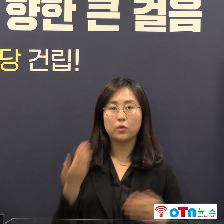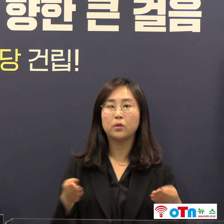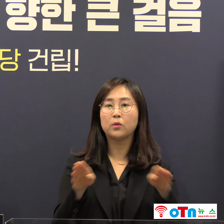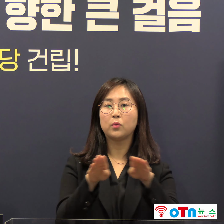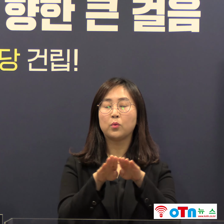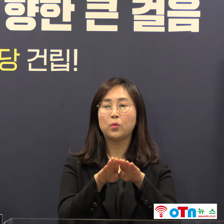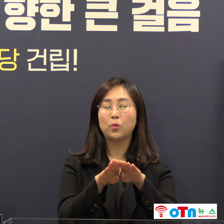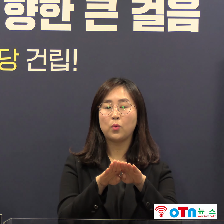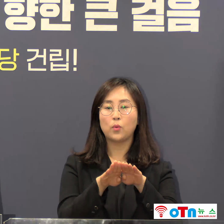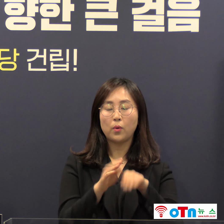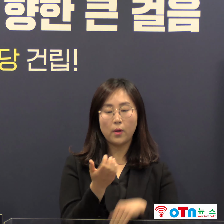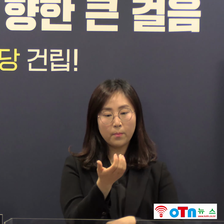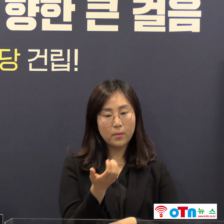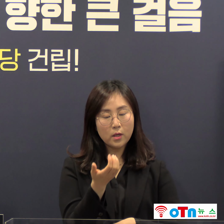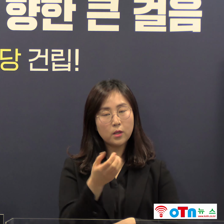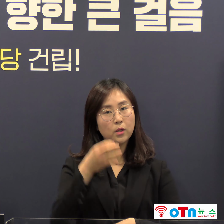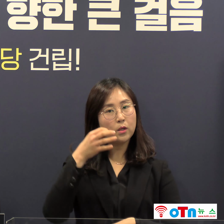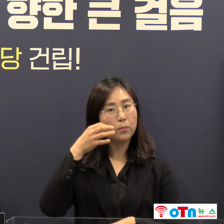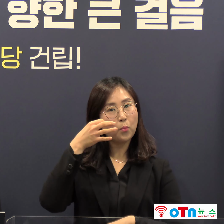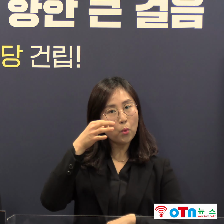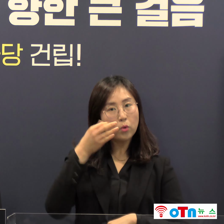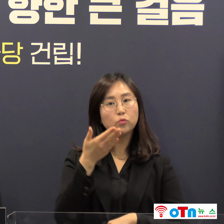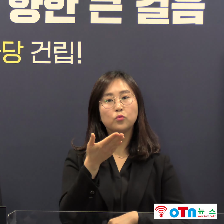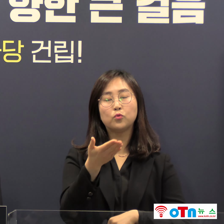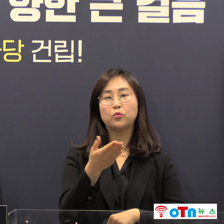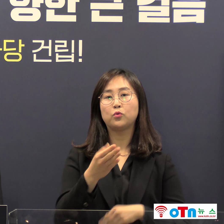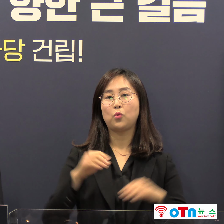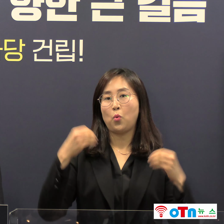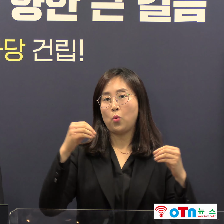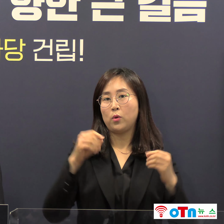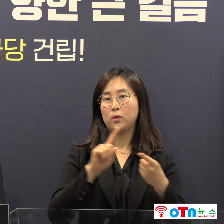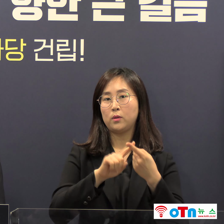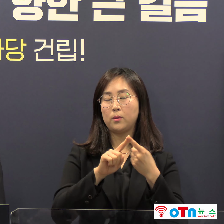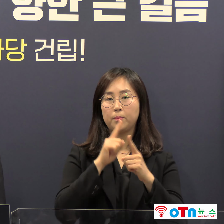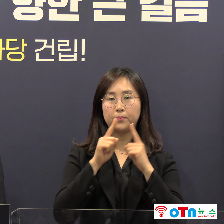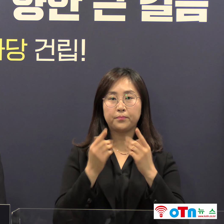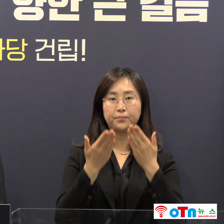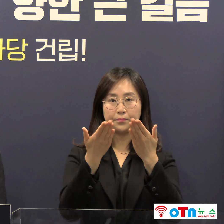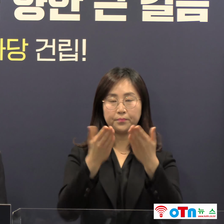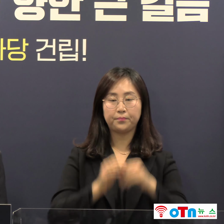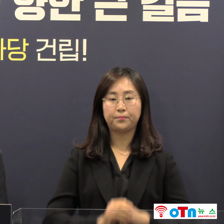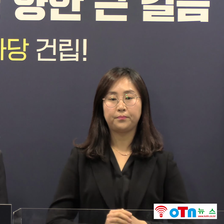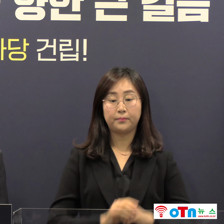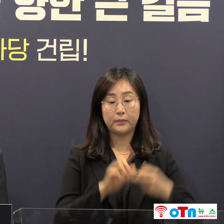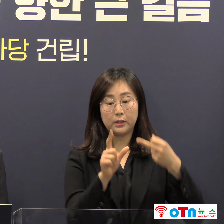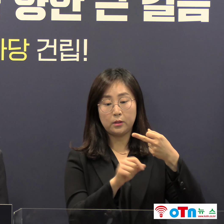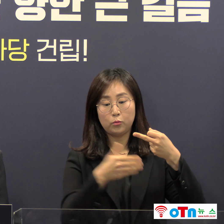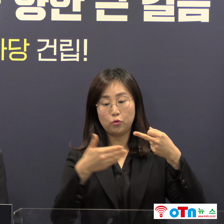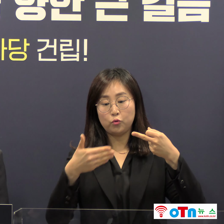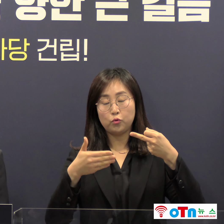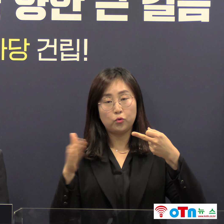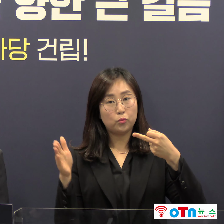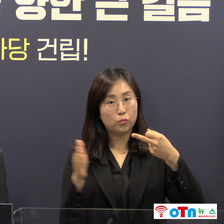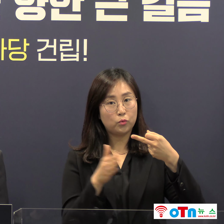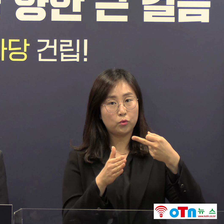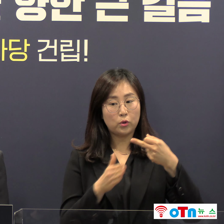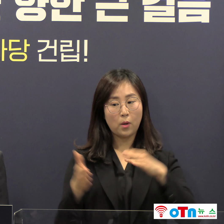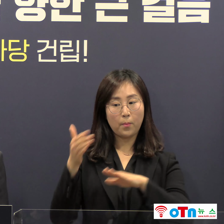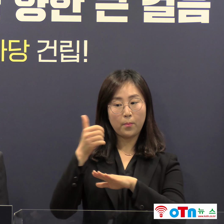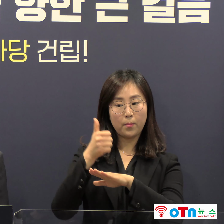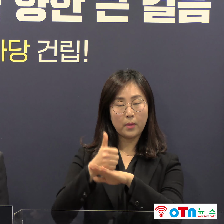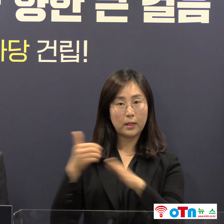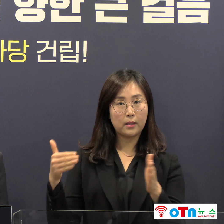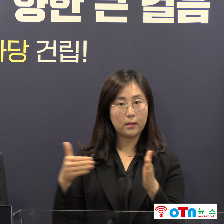사전공연 개최에 대해서 말씀드리겠습니다. 세종예술의 전당이 12월 9일부터 연말까지 세